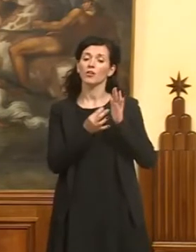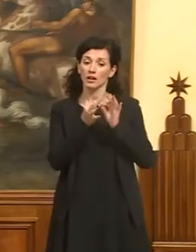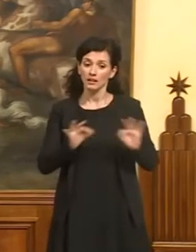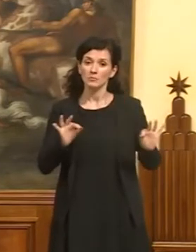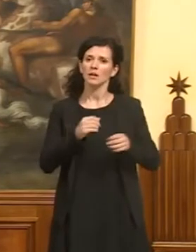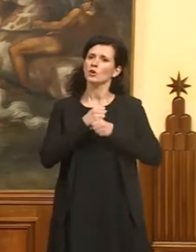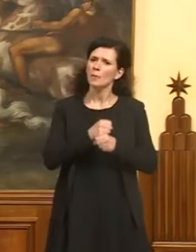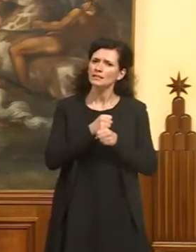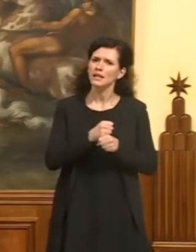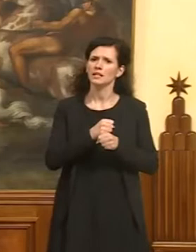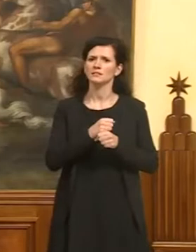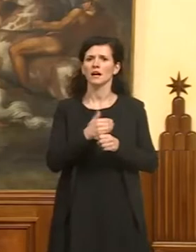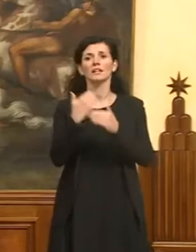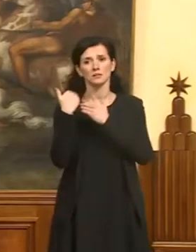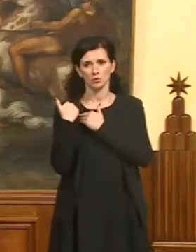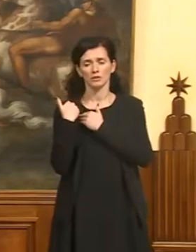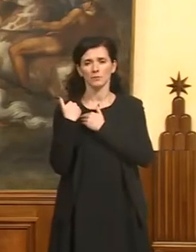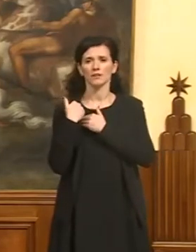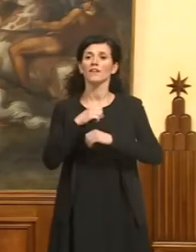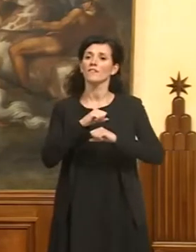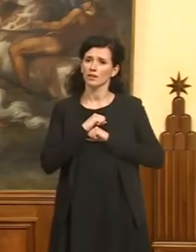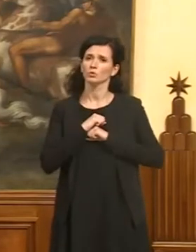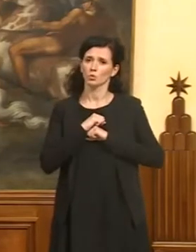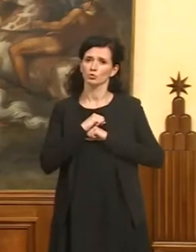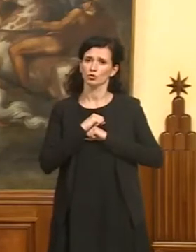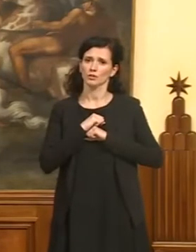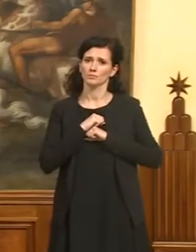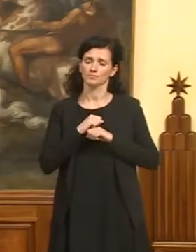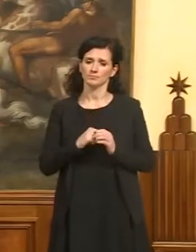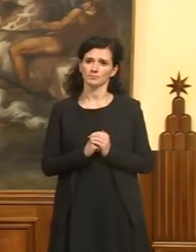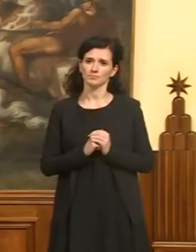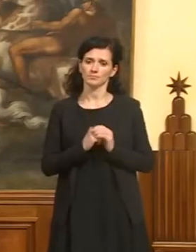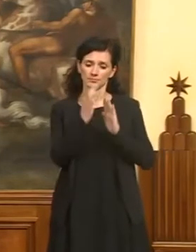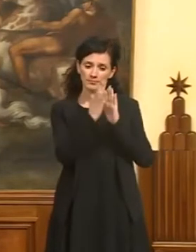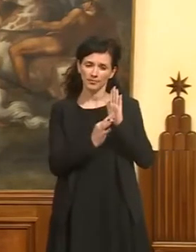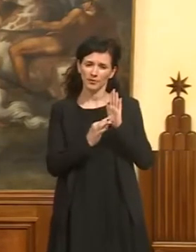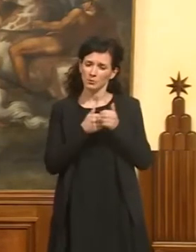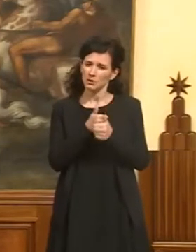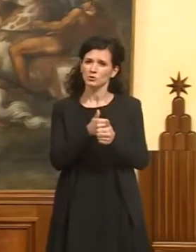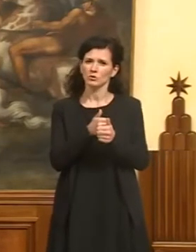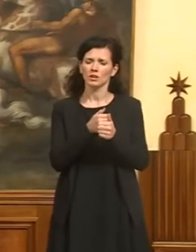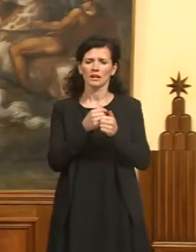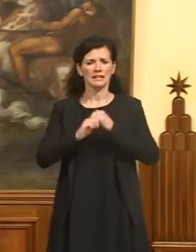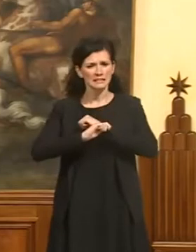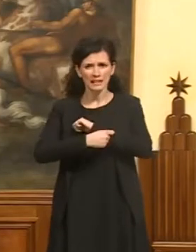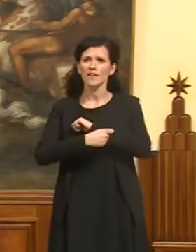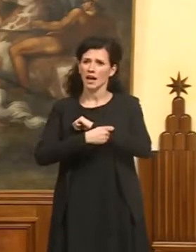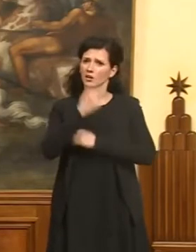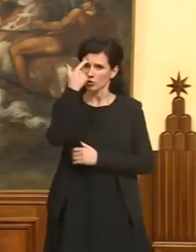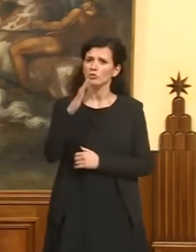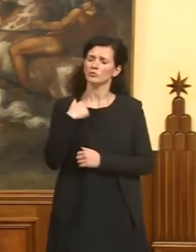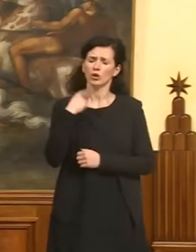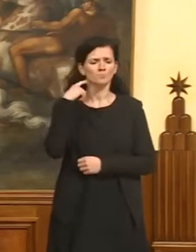responsabilità, con fiducia. Sono misure severe, ne sono consapevole. Rimanere a